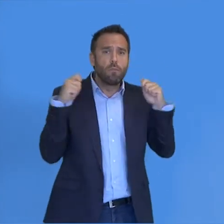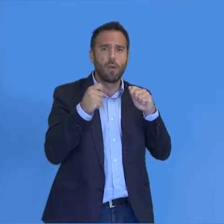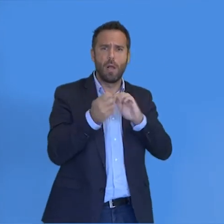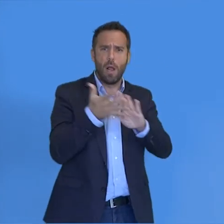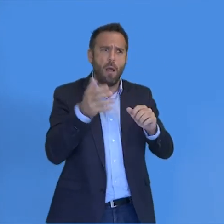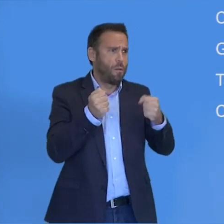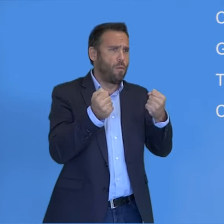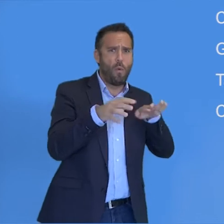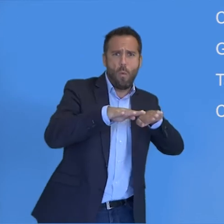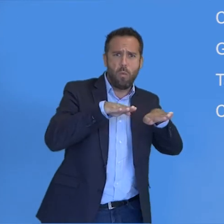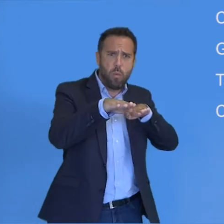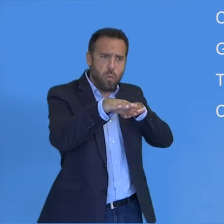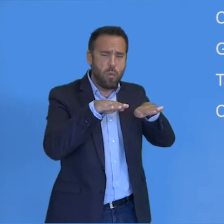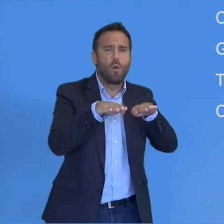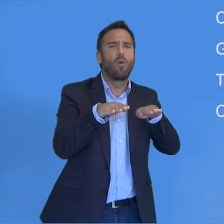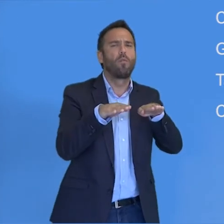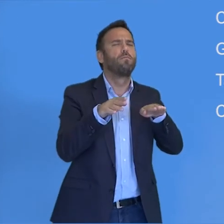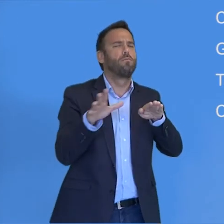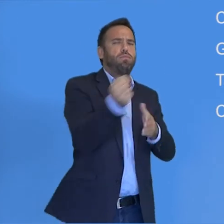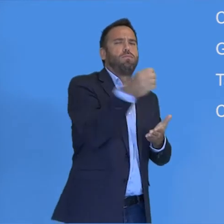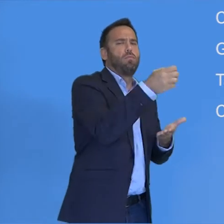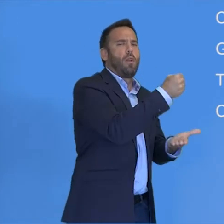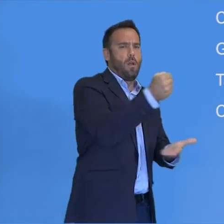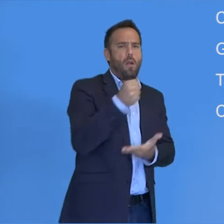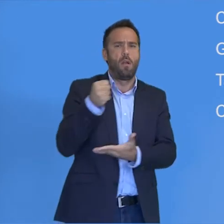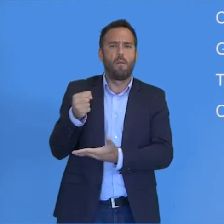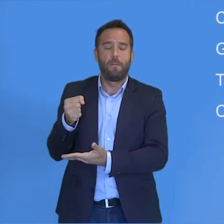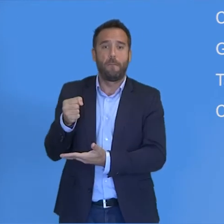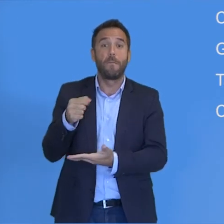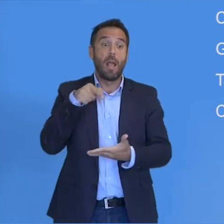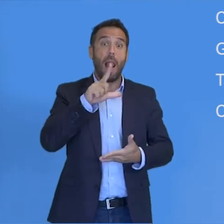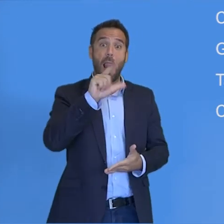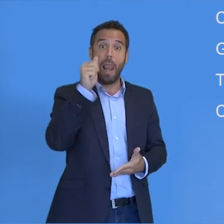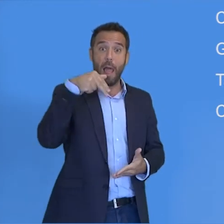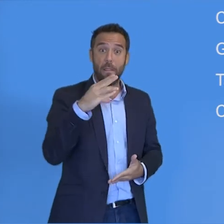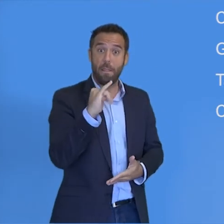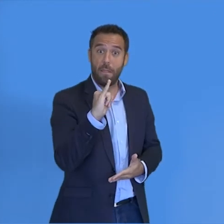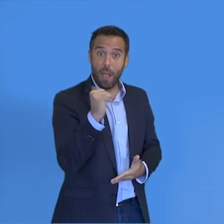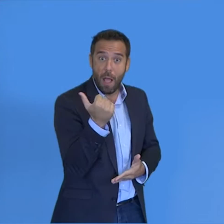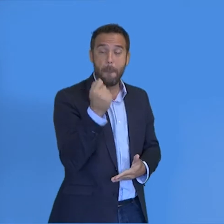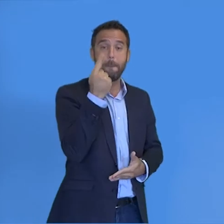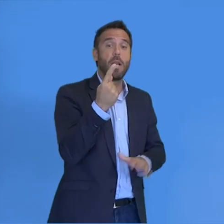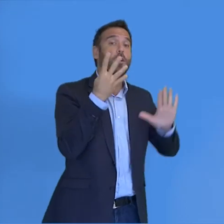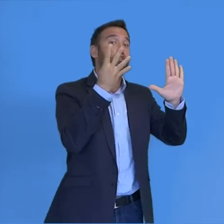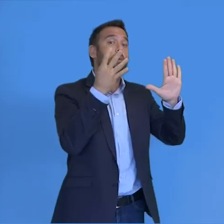compitió en carreras como gordon bennett targa florio y en la copa vanderbilt la anf inició su propia compañía en